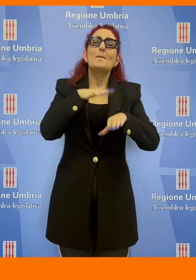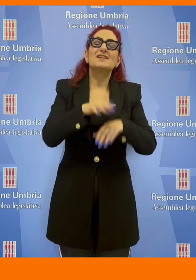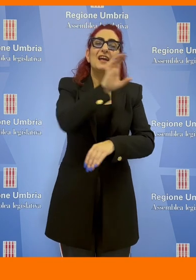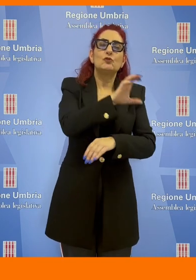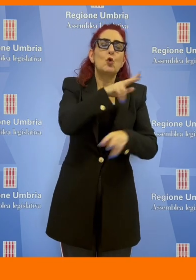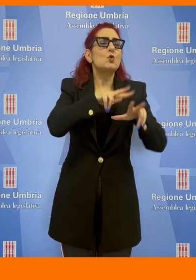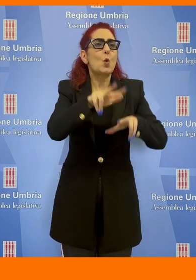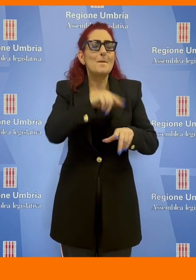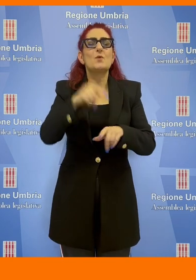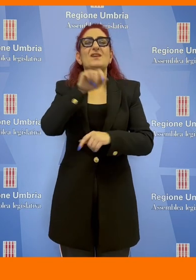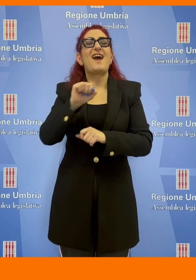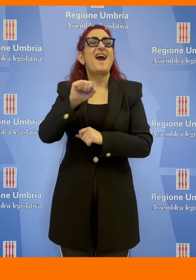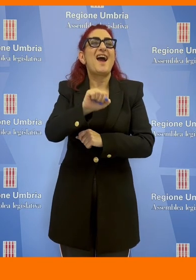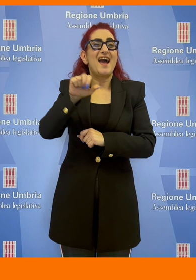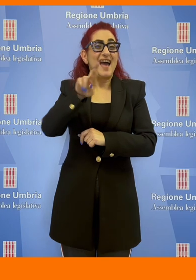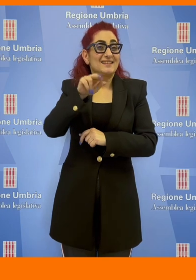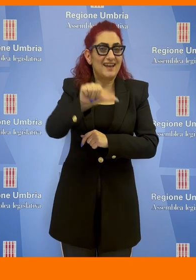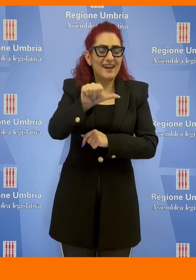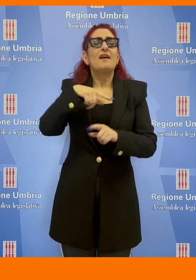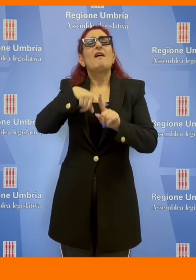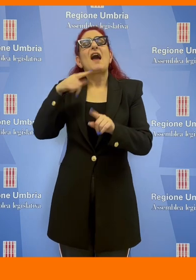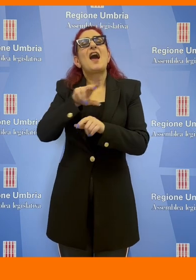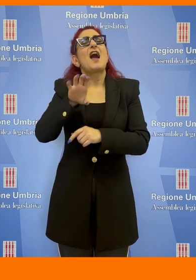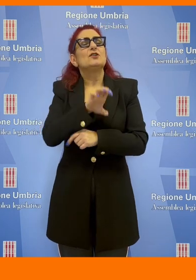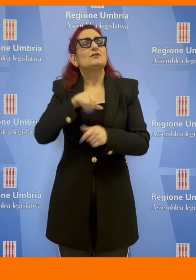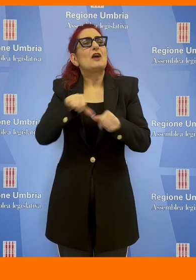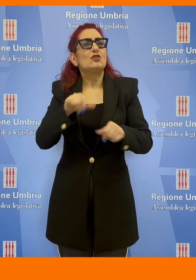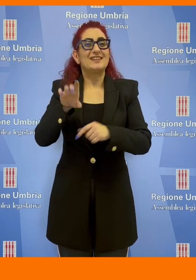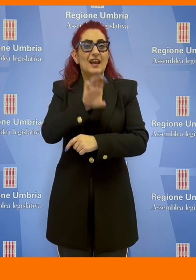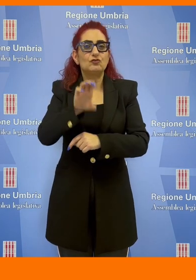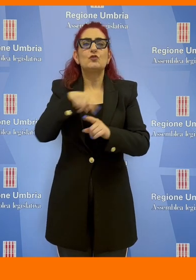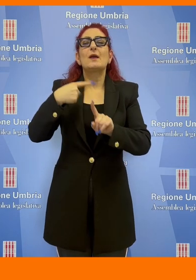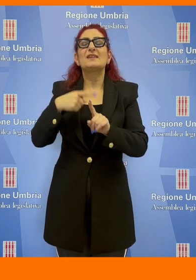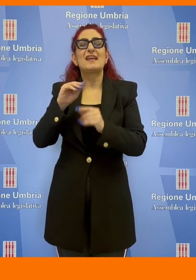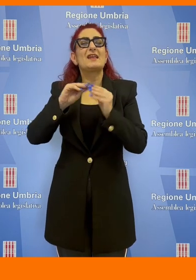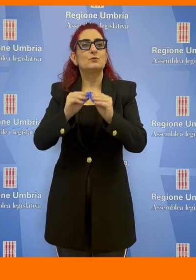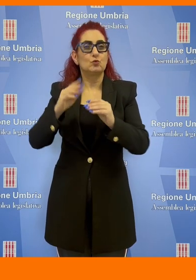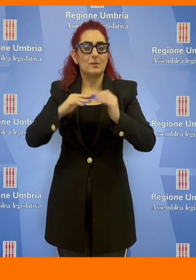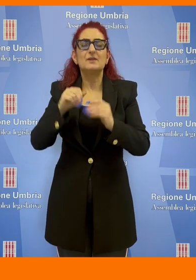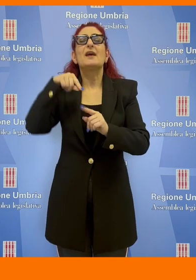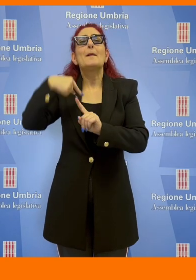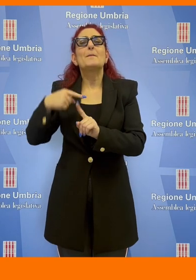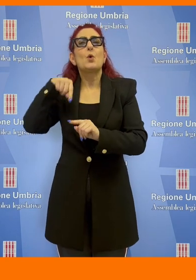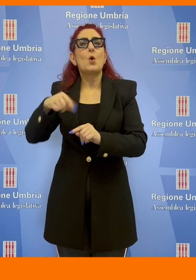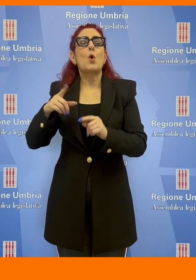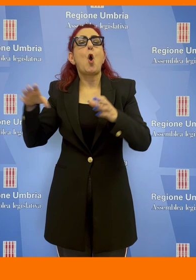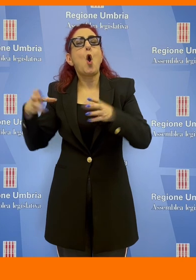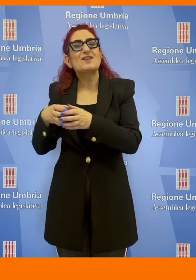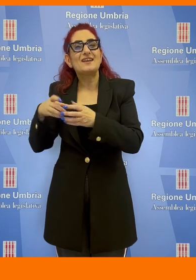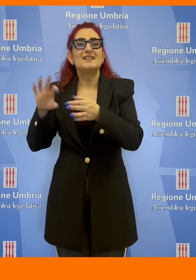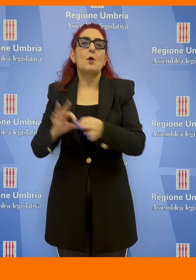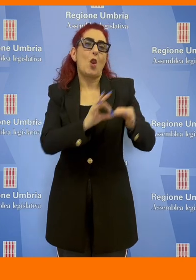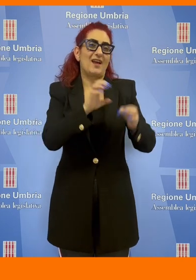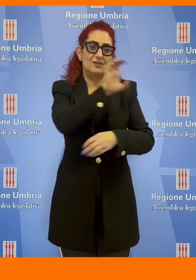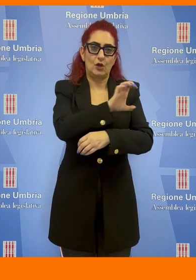delle aziende sanitarie regionali, delle agenzie regionali, degli enti strumentali e degli organismi dipendenti dalla Regione. Il ricorso